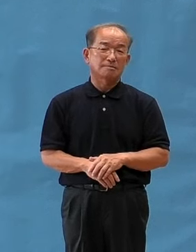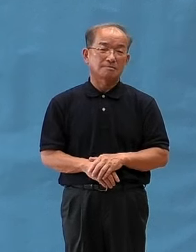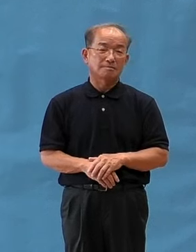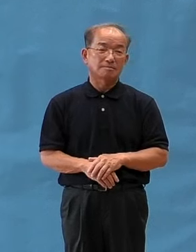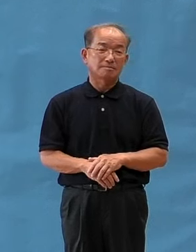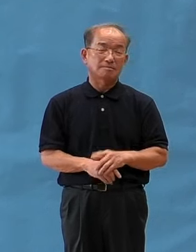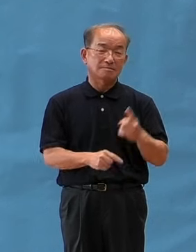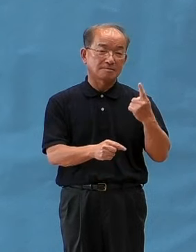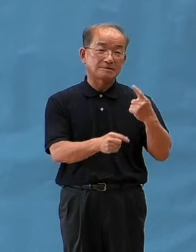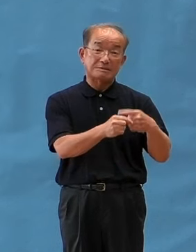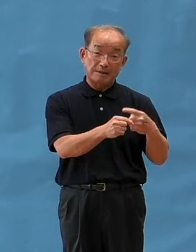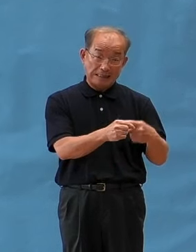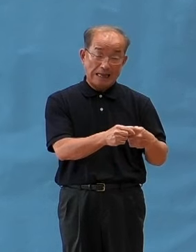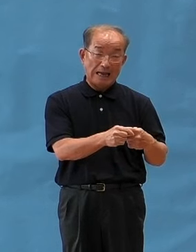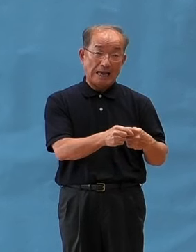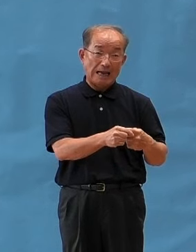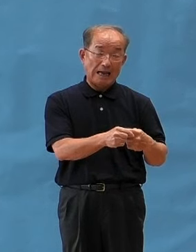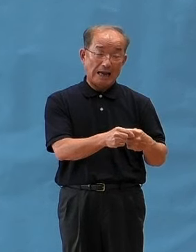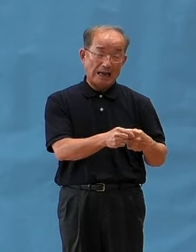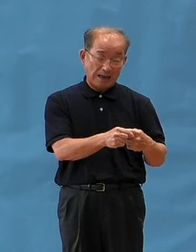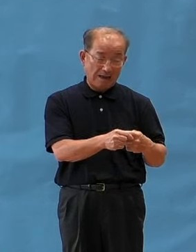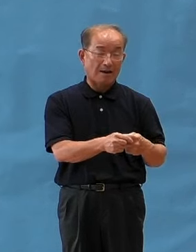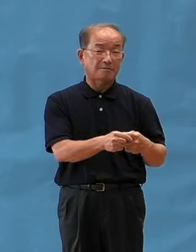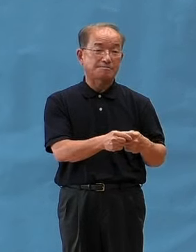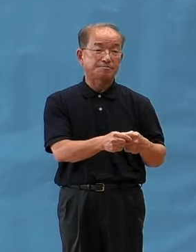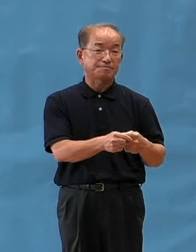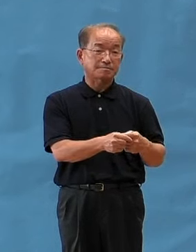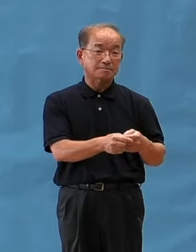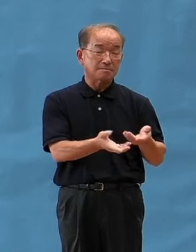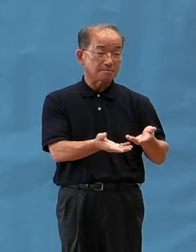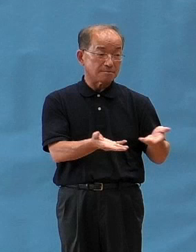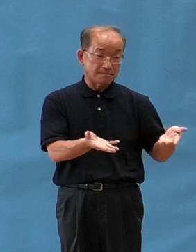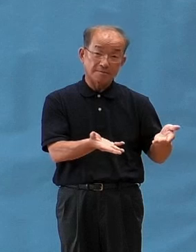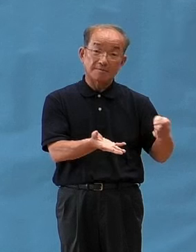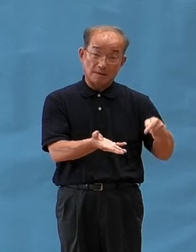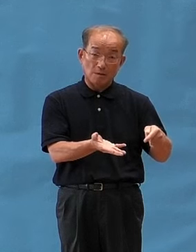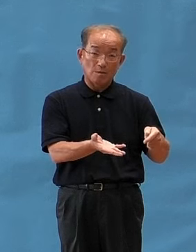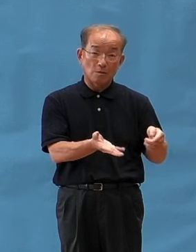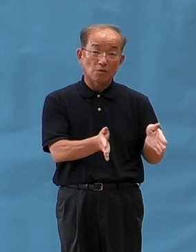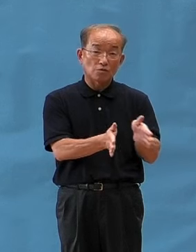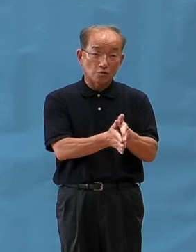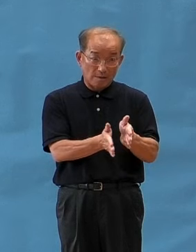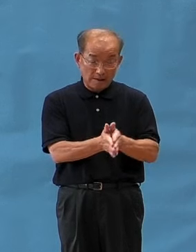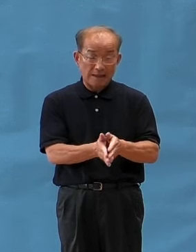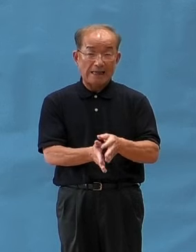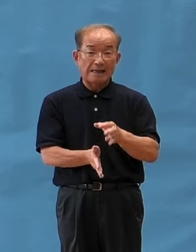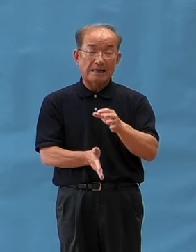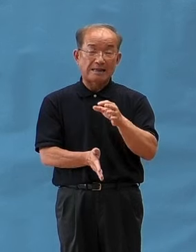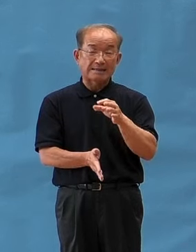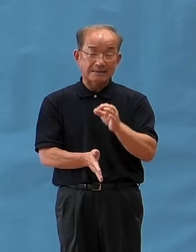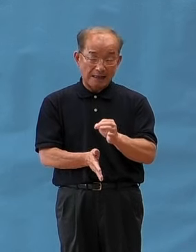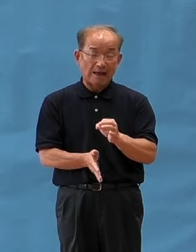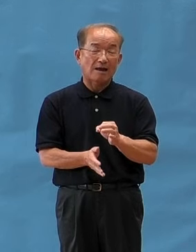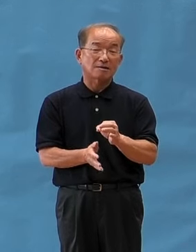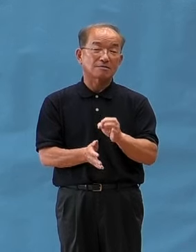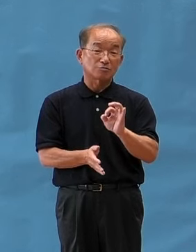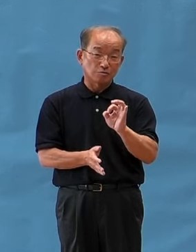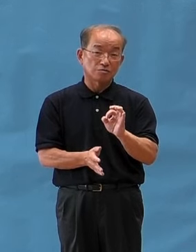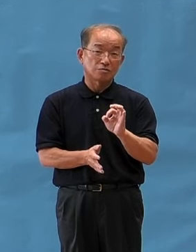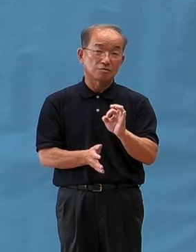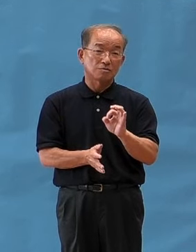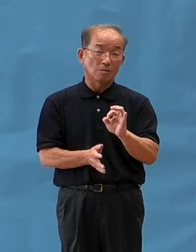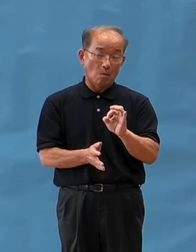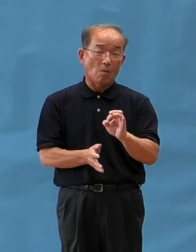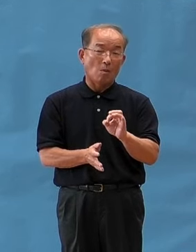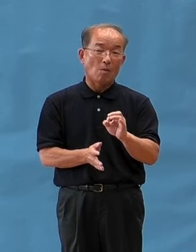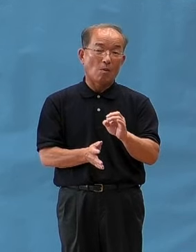市畑で出されている方々も含めてお声掛けして広げて、価格帯も当然上げて、